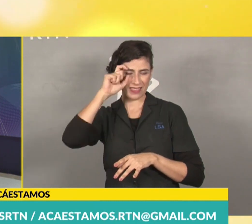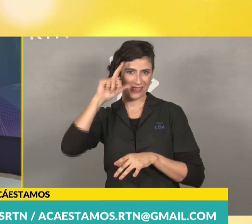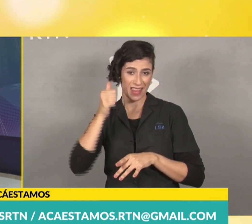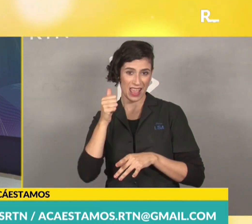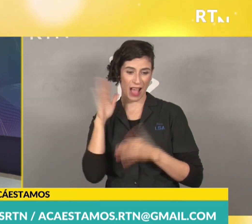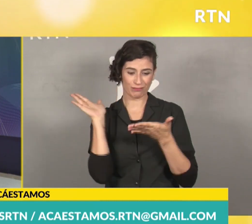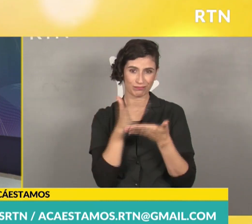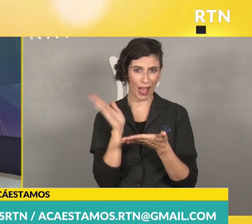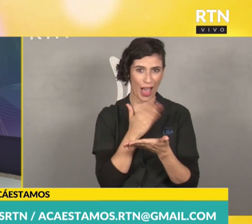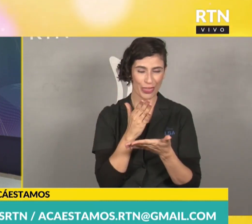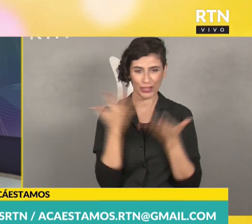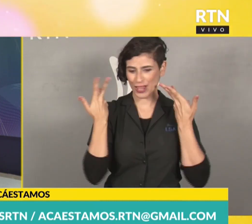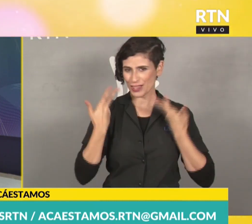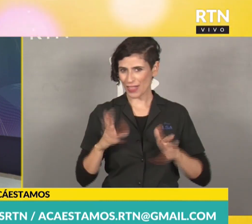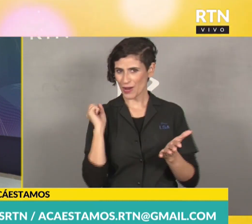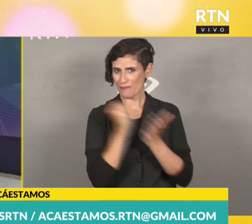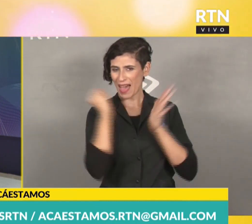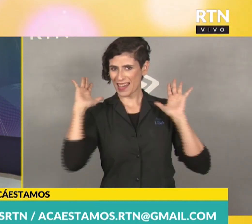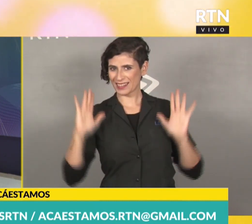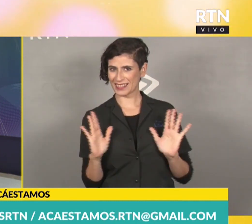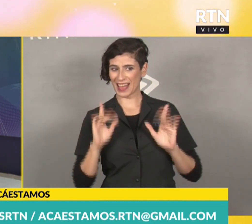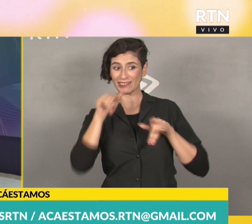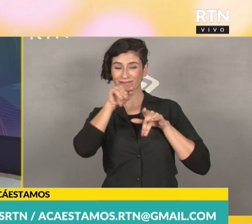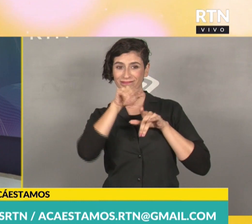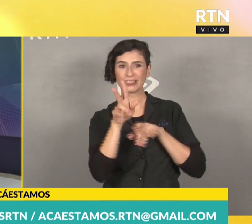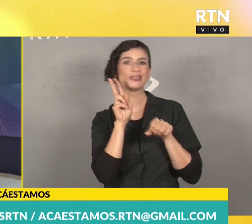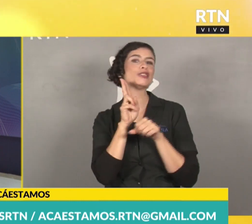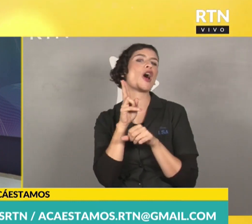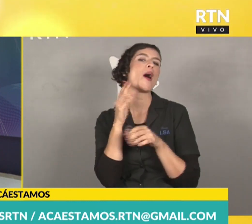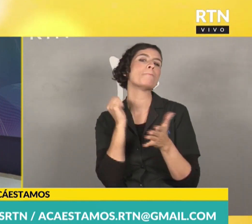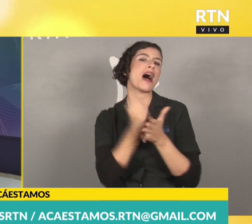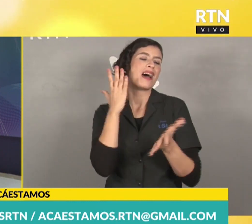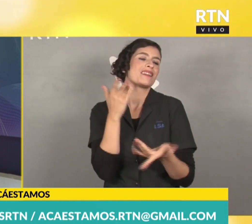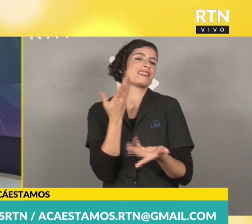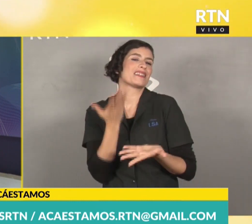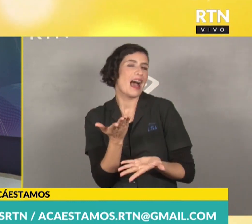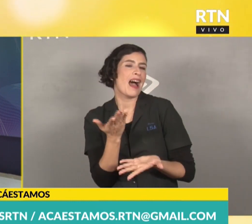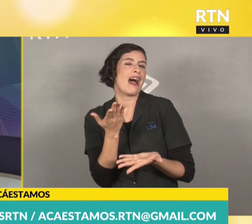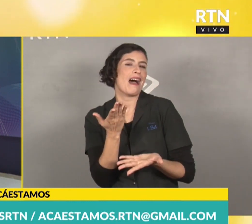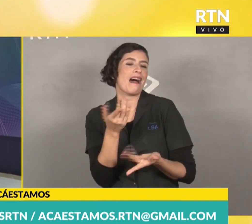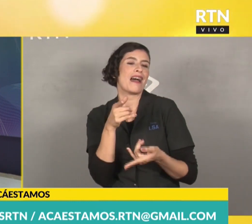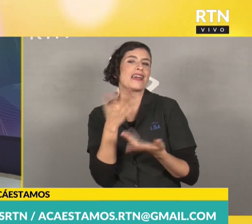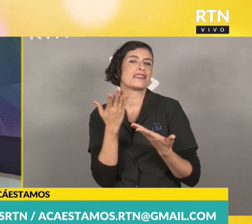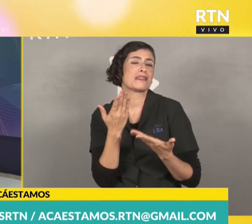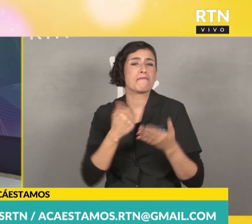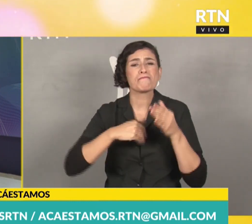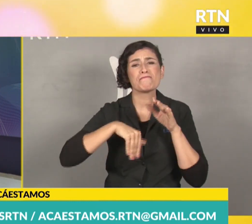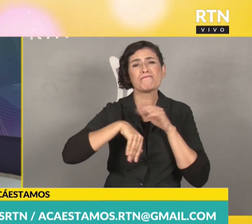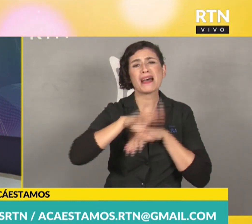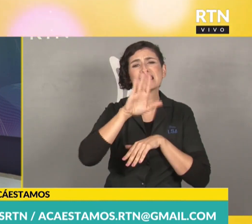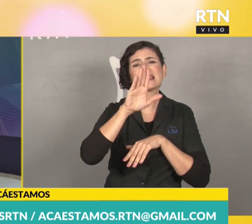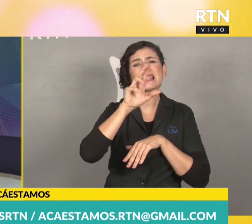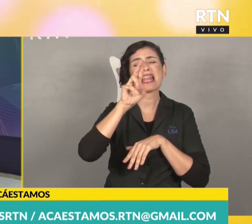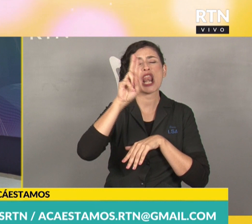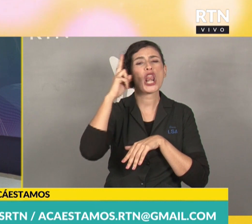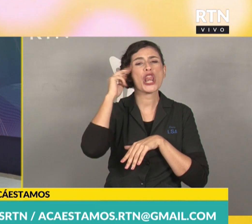Natura. Natura Cosméticos es una marca de belleza a nivel mundial, cuya principal característica es que más del 90% de los